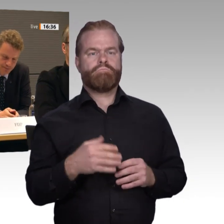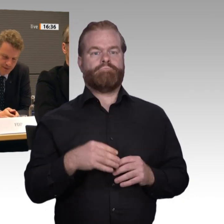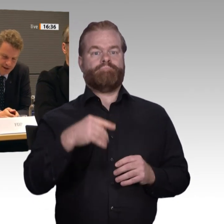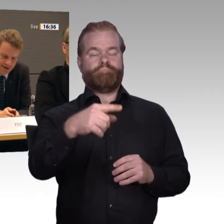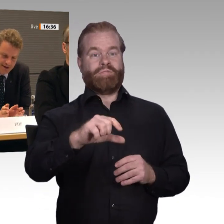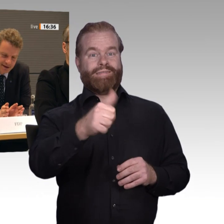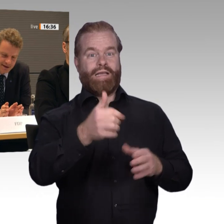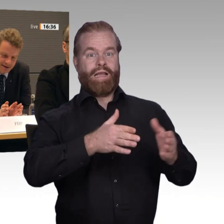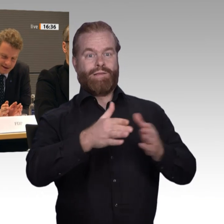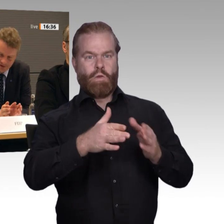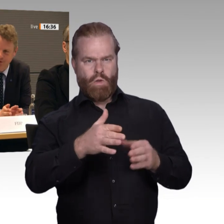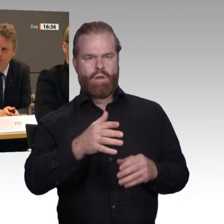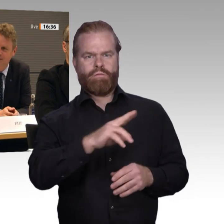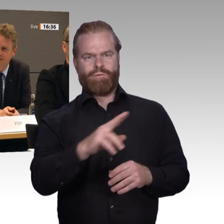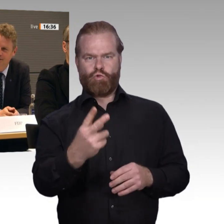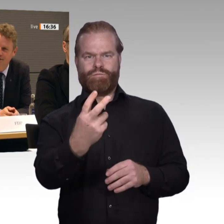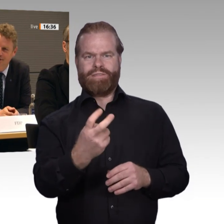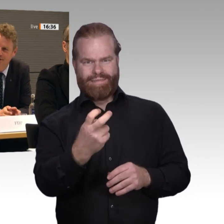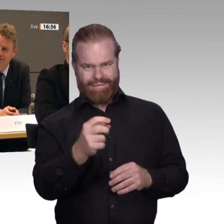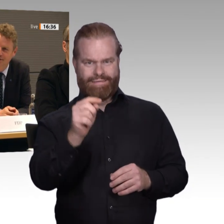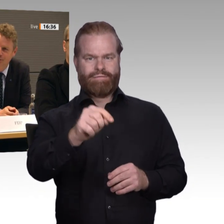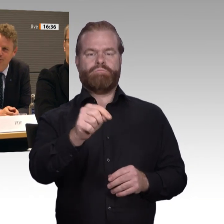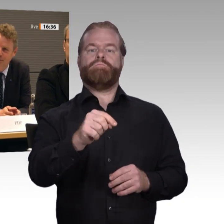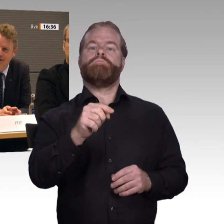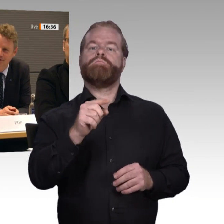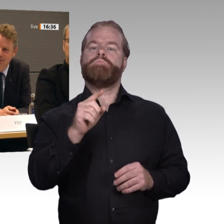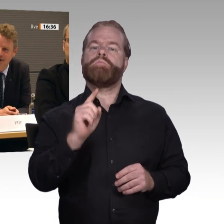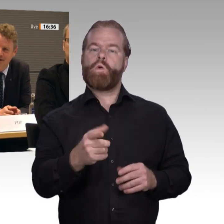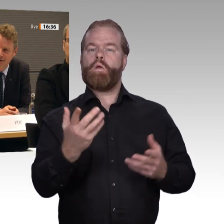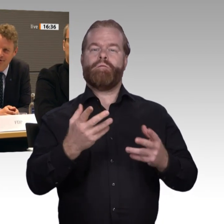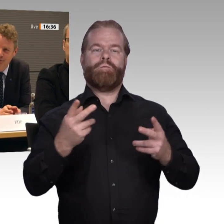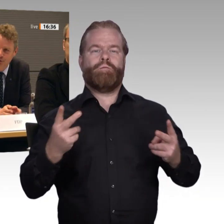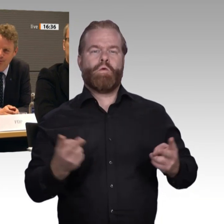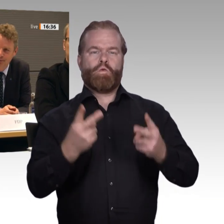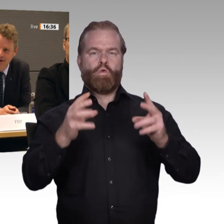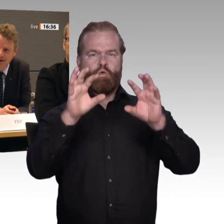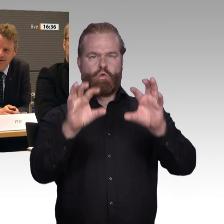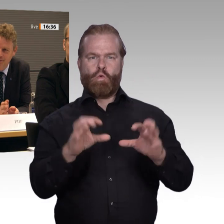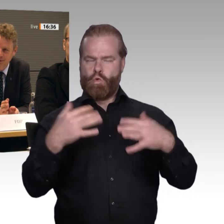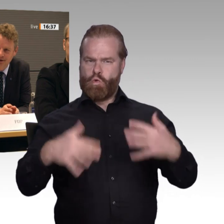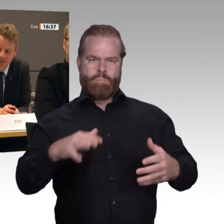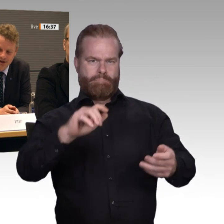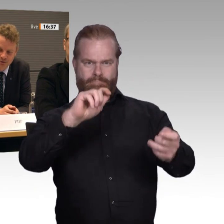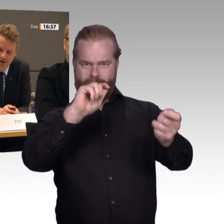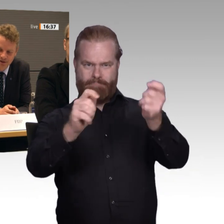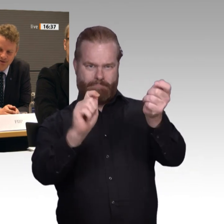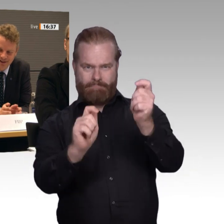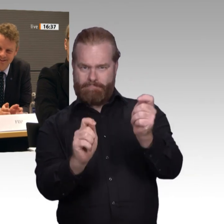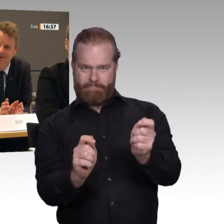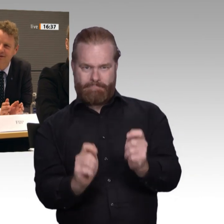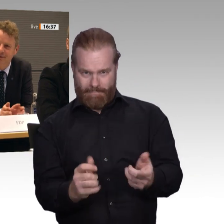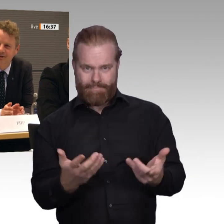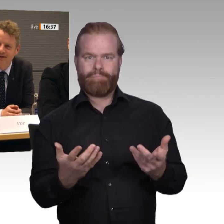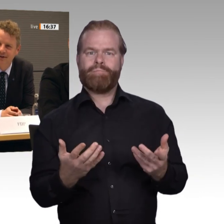Förderstruktur. Das ist vermutlich das letzte Gesetz, das wir in diesem Zusammenhang in diesem Jahr in Kraft bekommen, nach dem zweiten Reparaturgesetz.